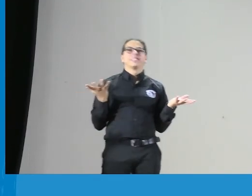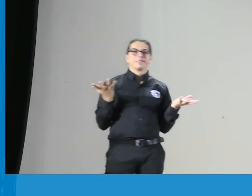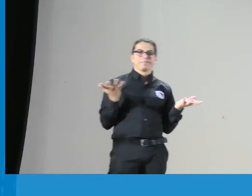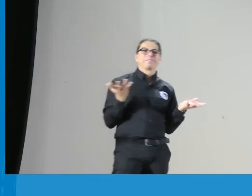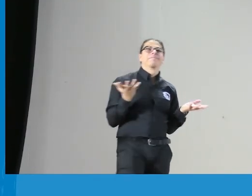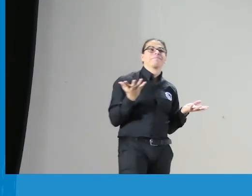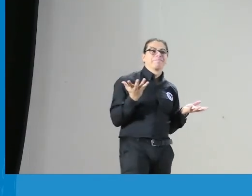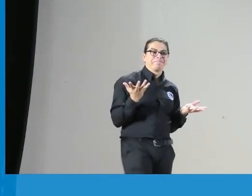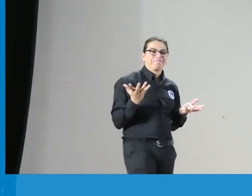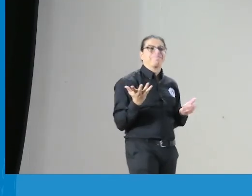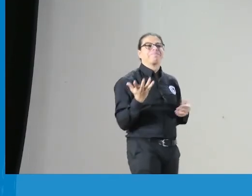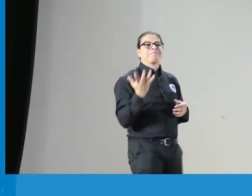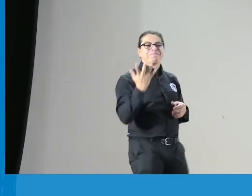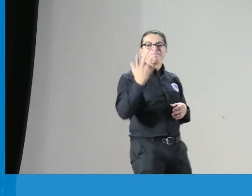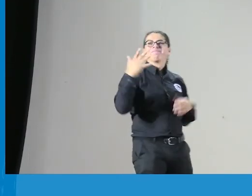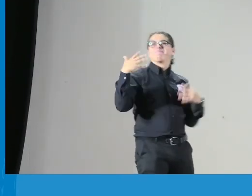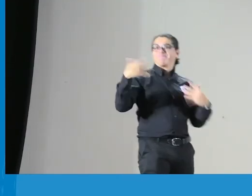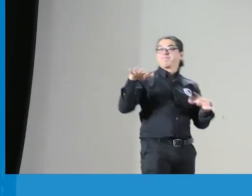ah